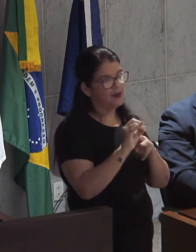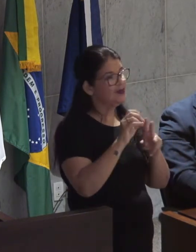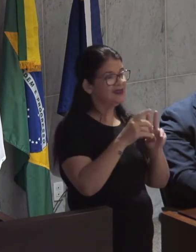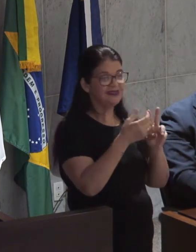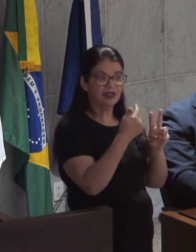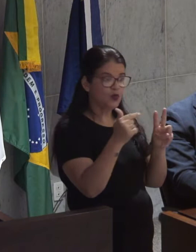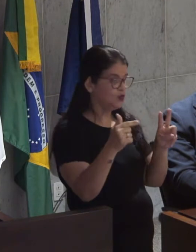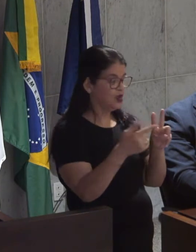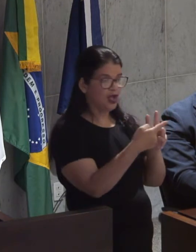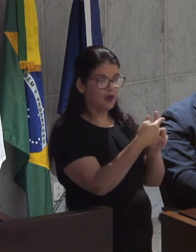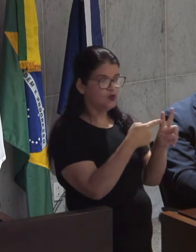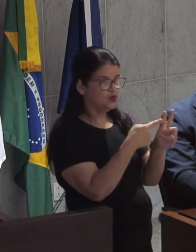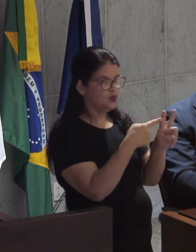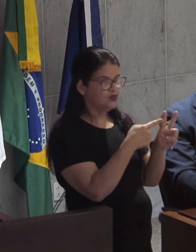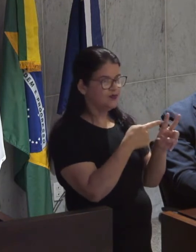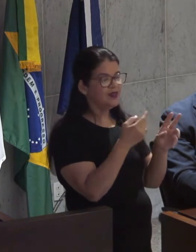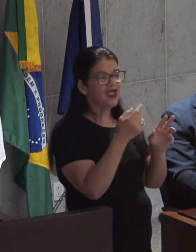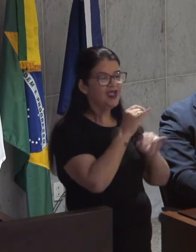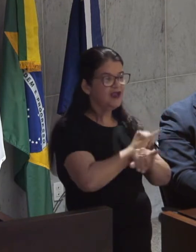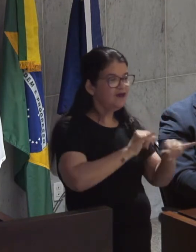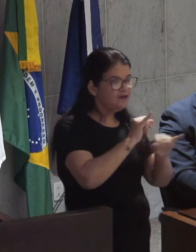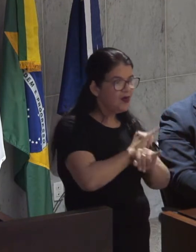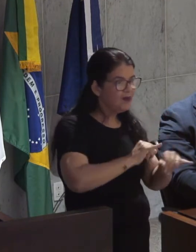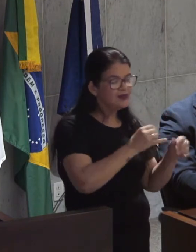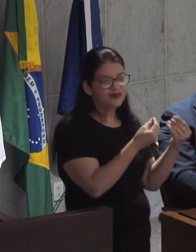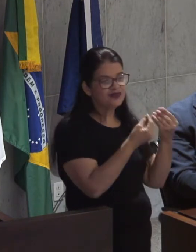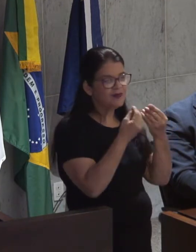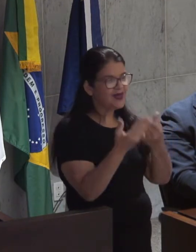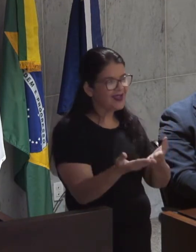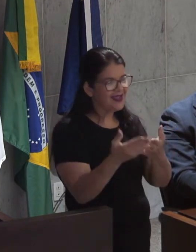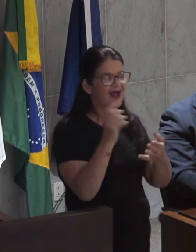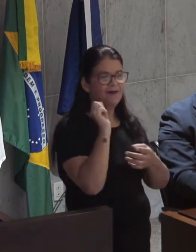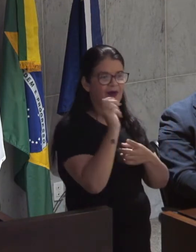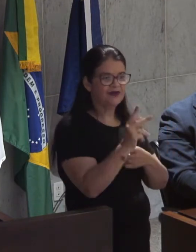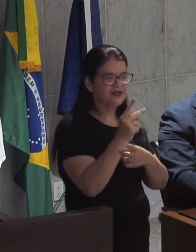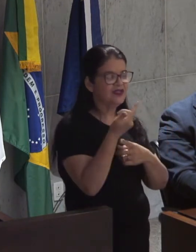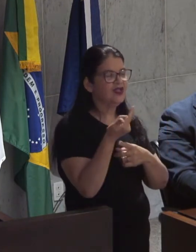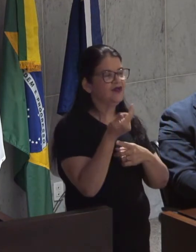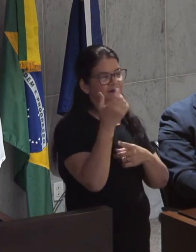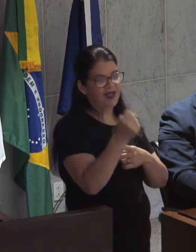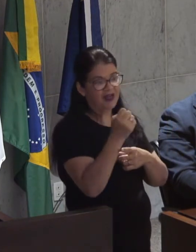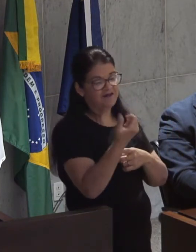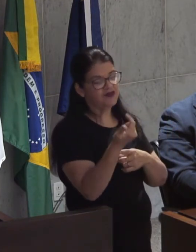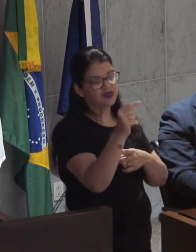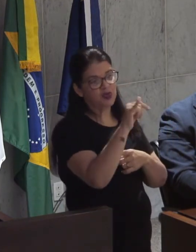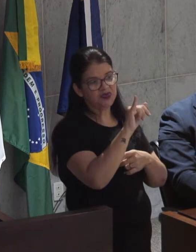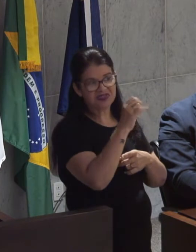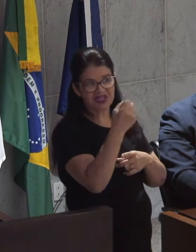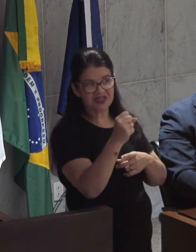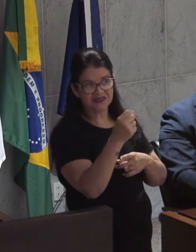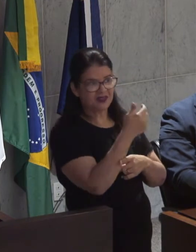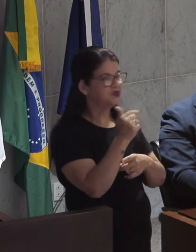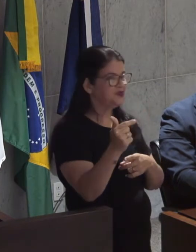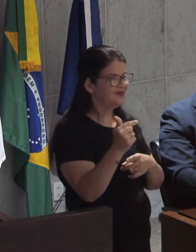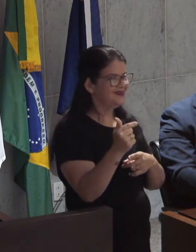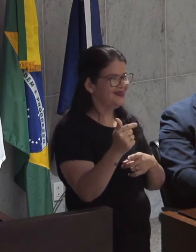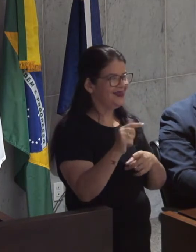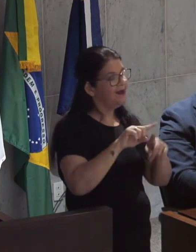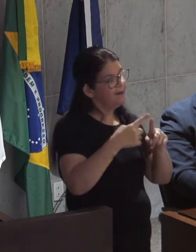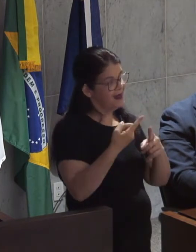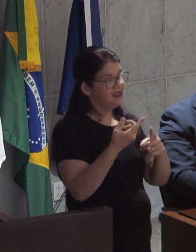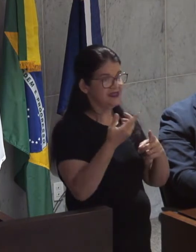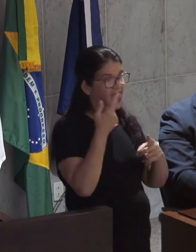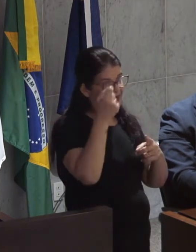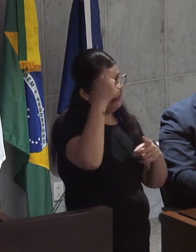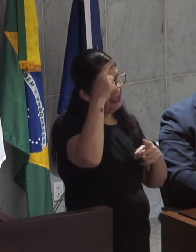para transitar, para encaminhar as aposentadorias, benefícios e outros no INSS. Mas é privatizar o